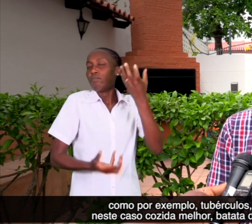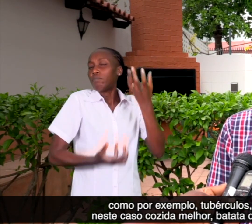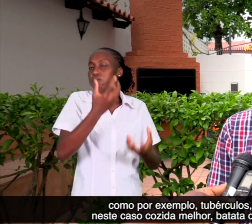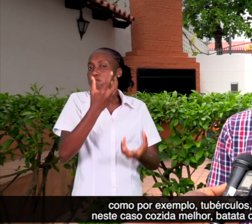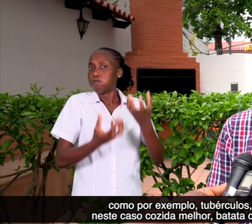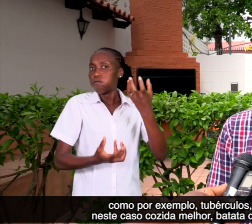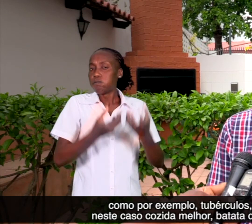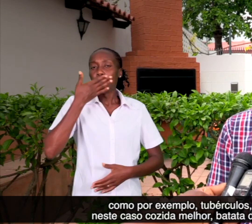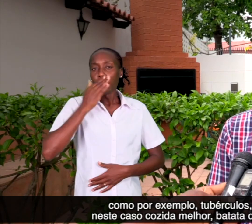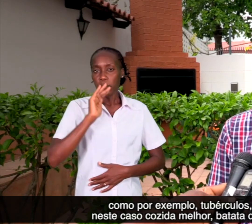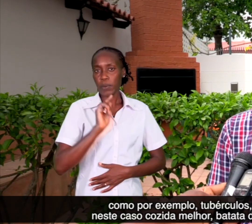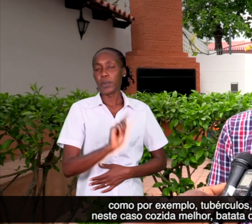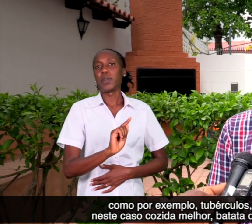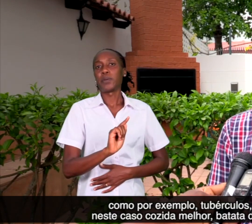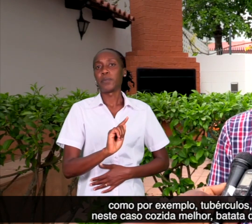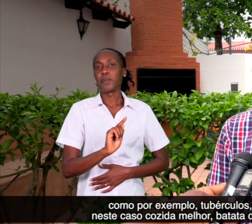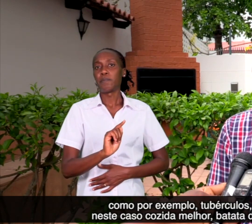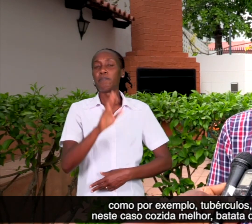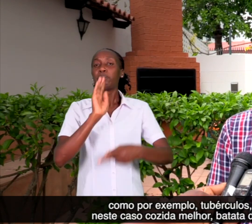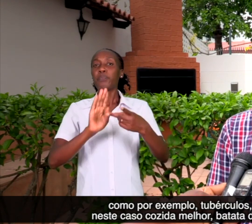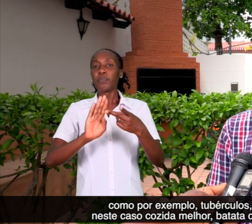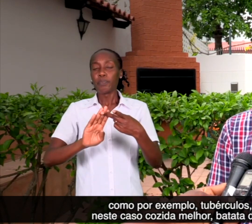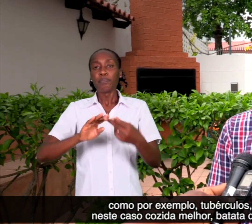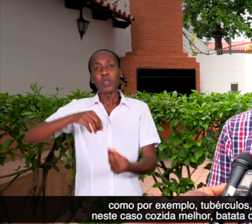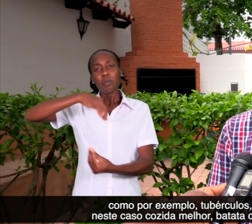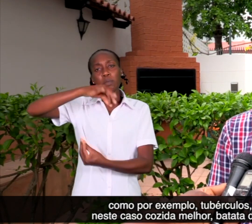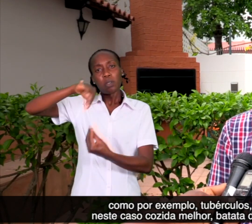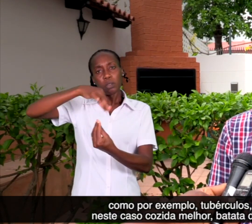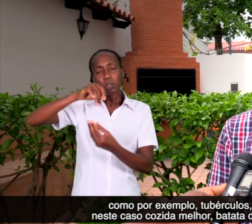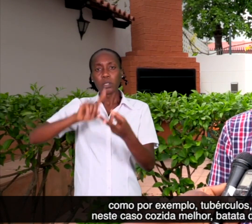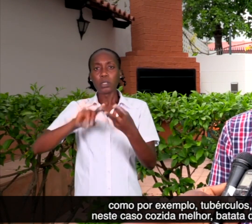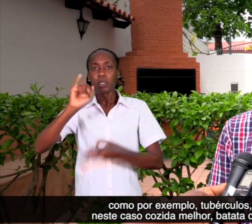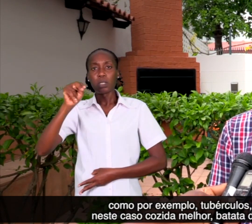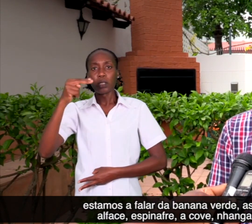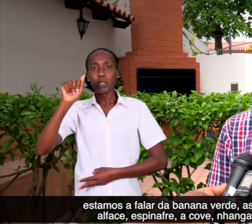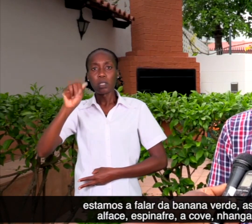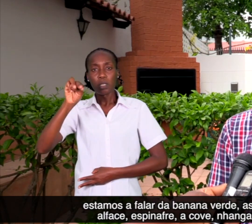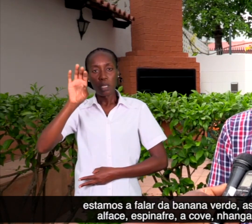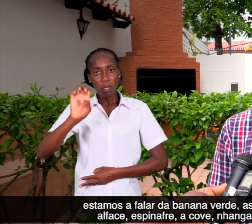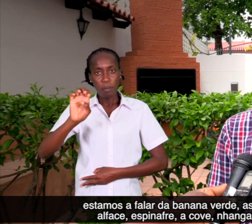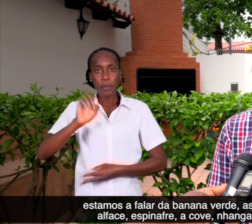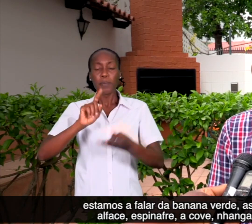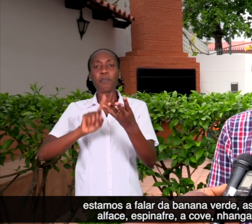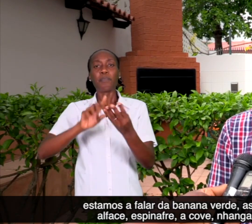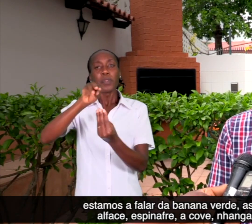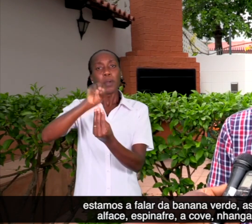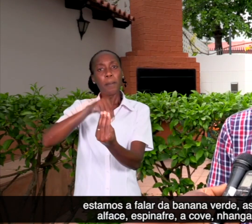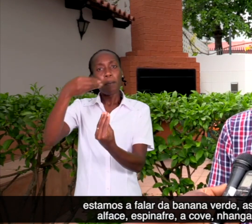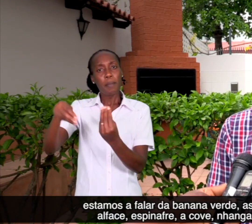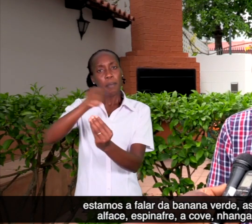caso, cozida, melhor, né? Batata doce, o inhame, estamos a falar também